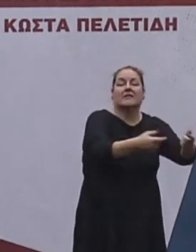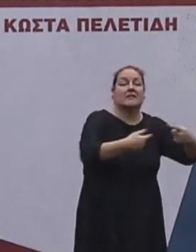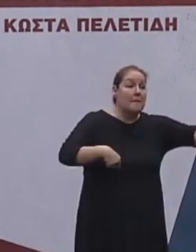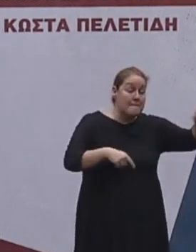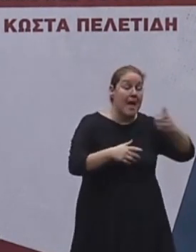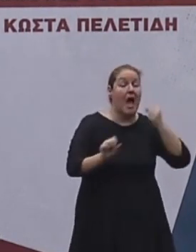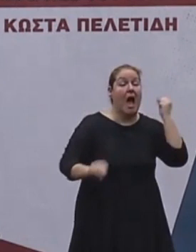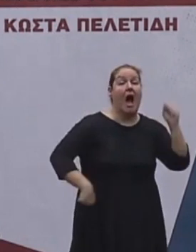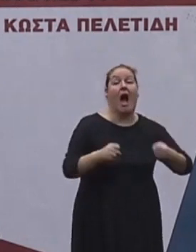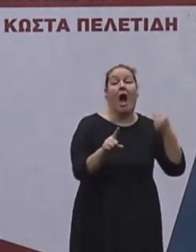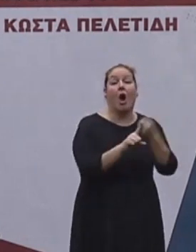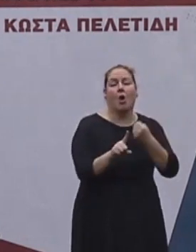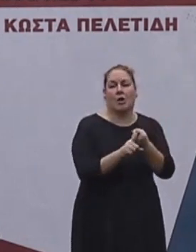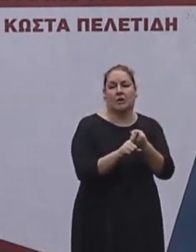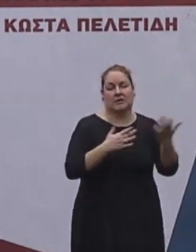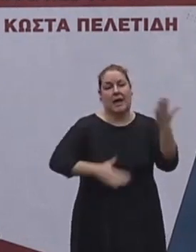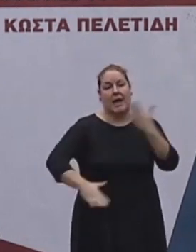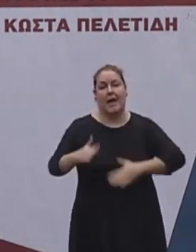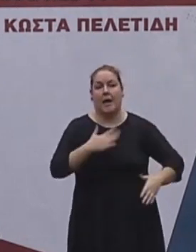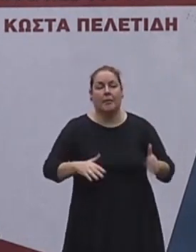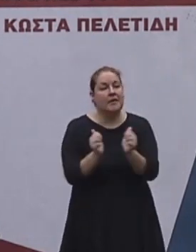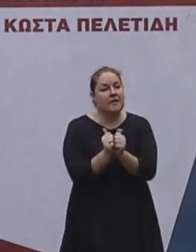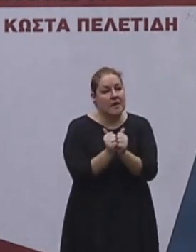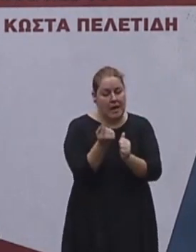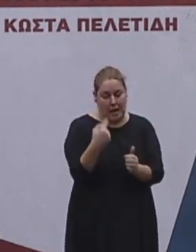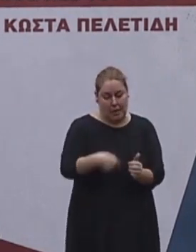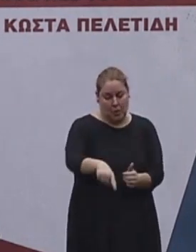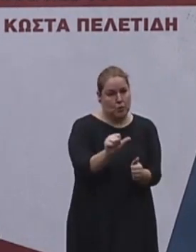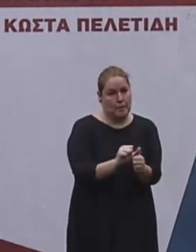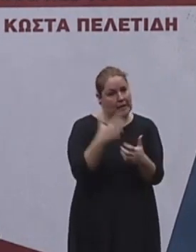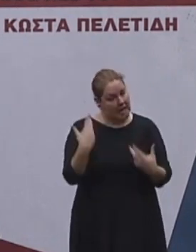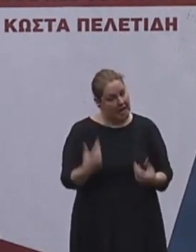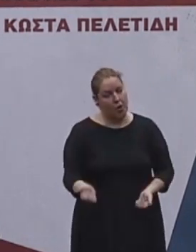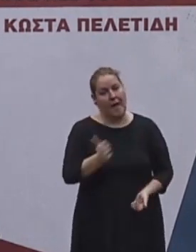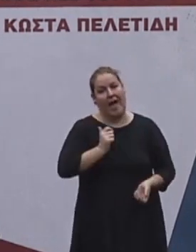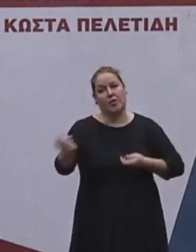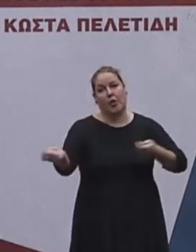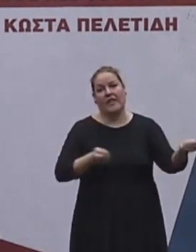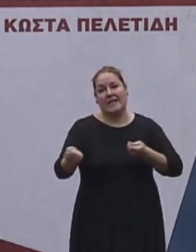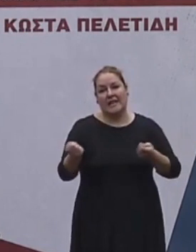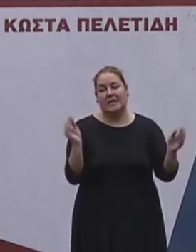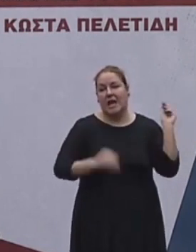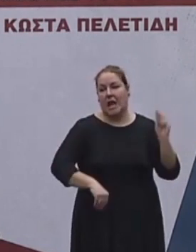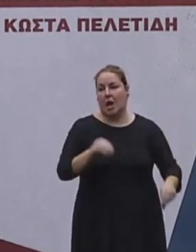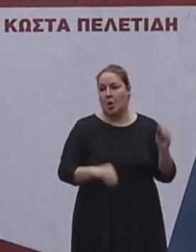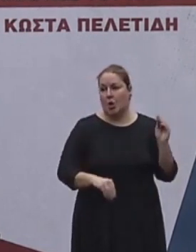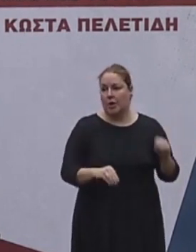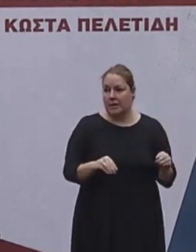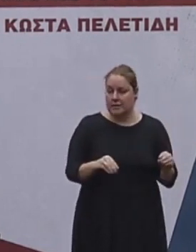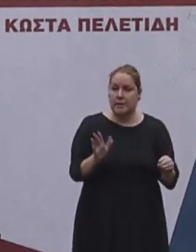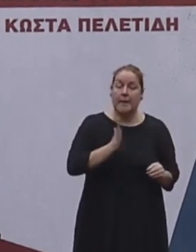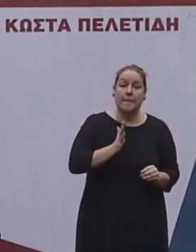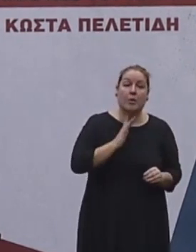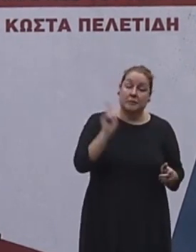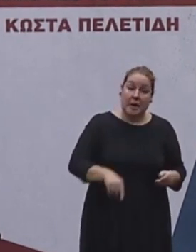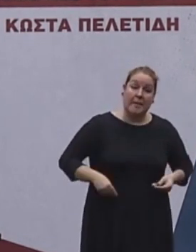μαζικούς αγώνες. Αγαπητοί φίλοι, σε λίγους μήνες έχουμε αυτοδιοικητικές εκλογές. Οι πολίτες θα πρέπει να